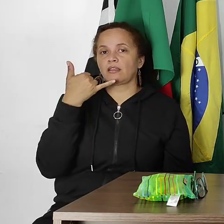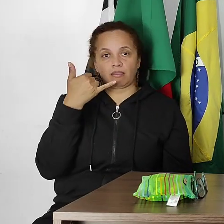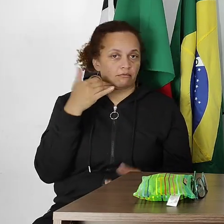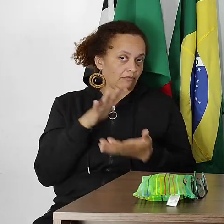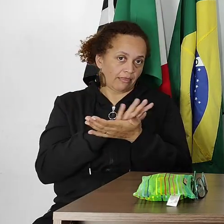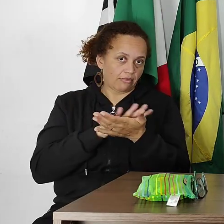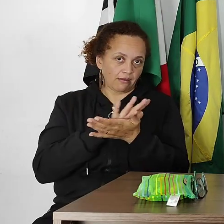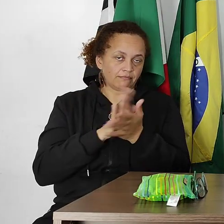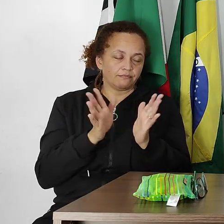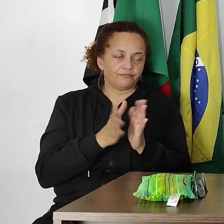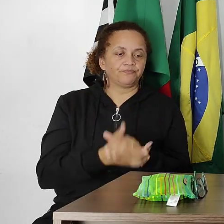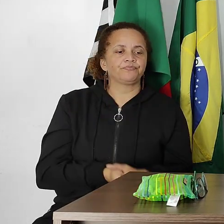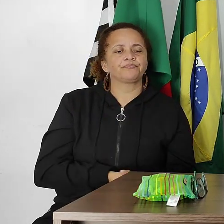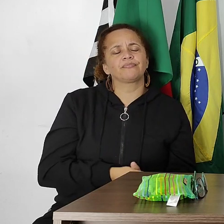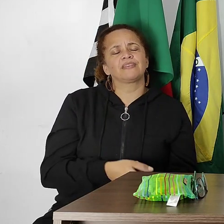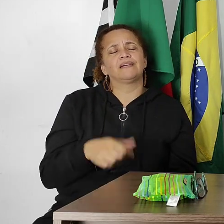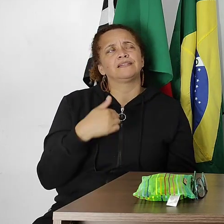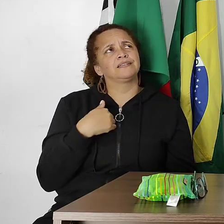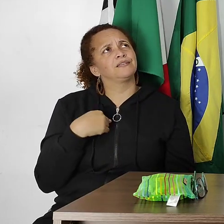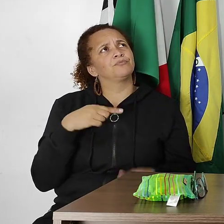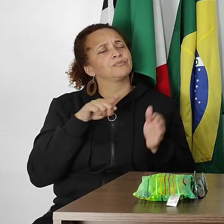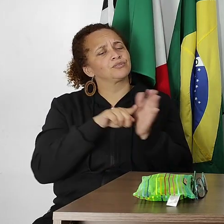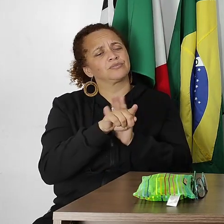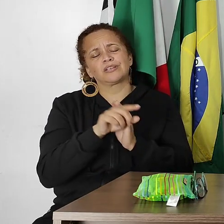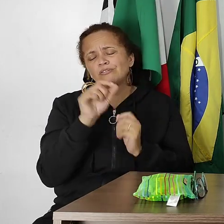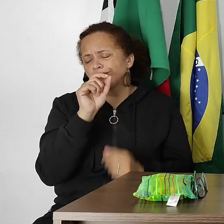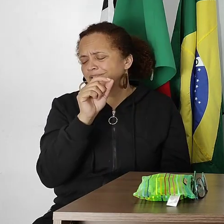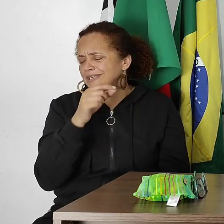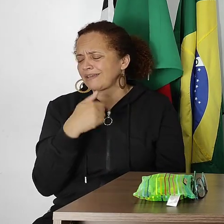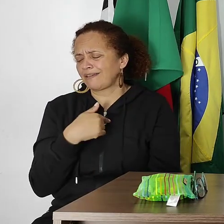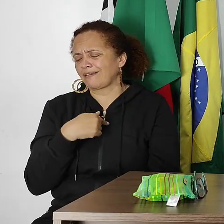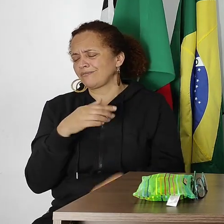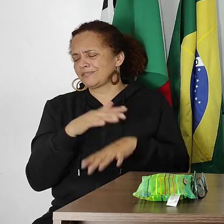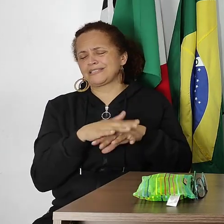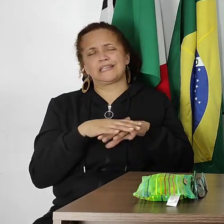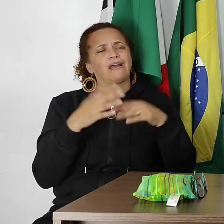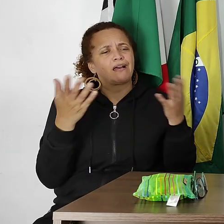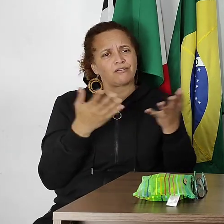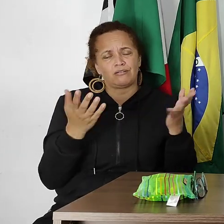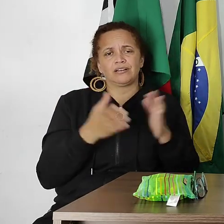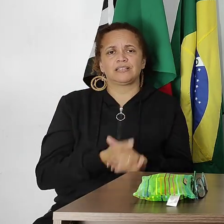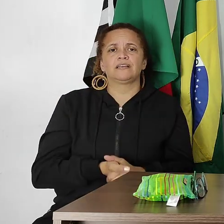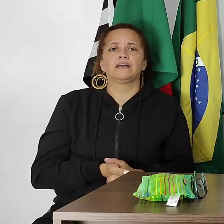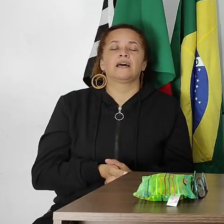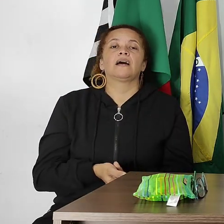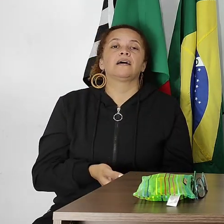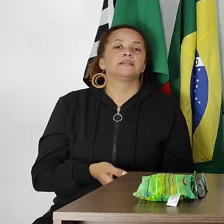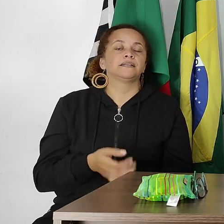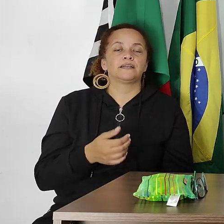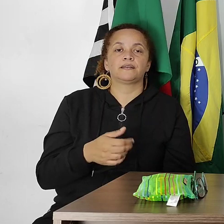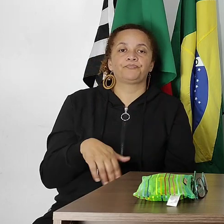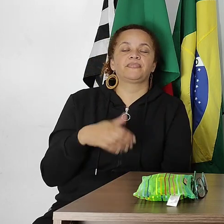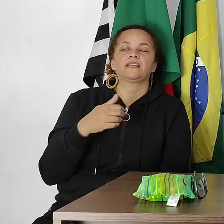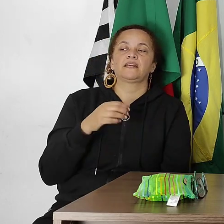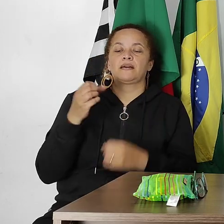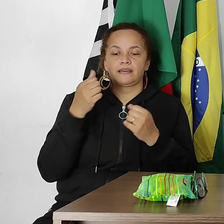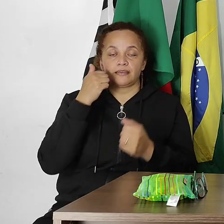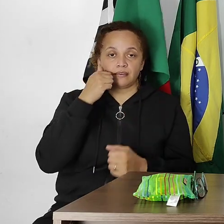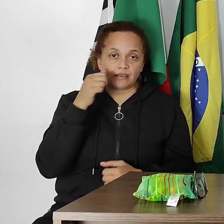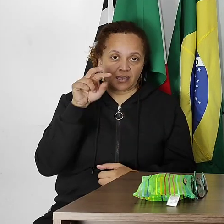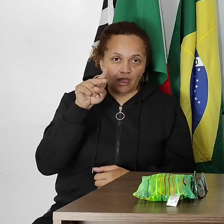eu não sei, eu só sei que a minha mãe e minhas irmãs estão muito preocupadas, chorando, tá um clima muito triste lá na minha